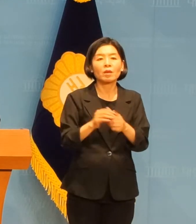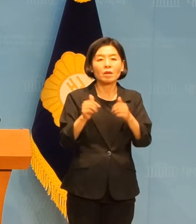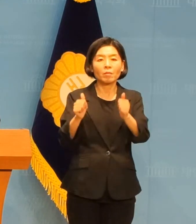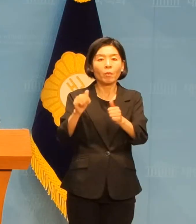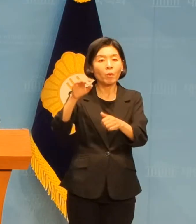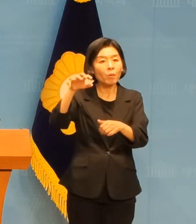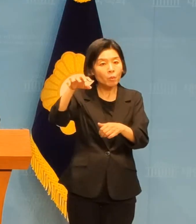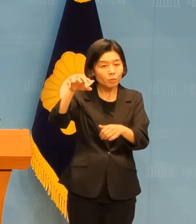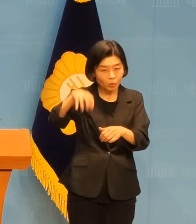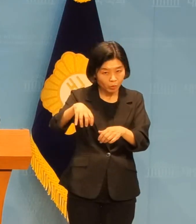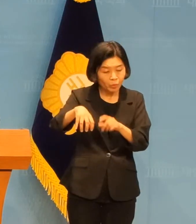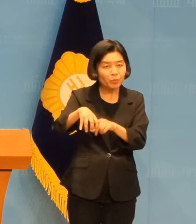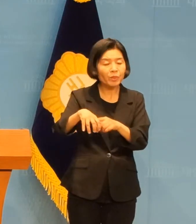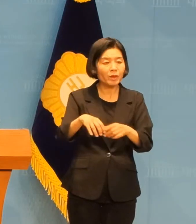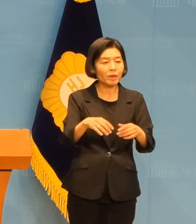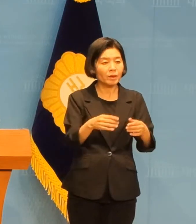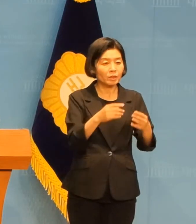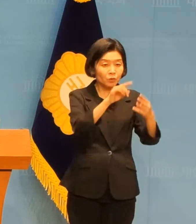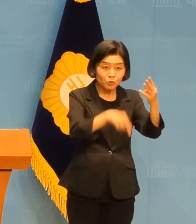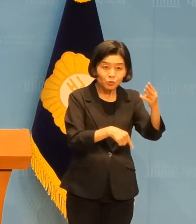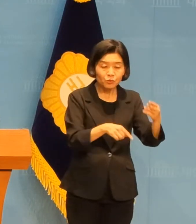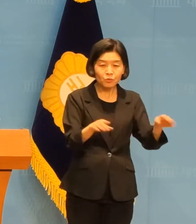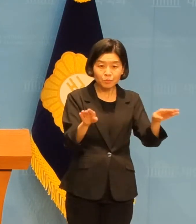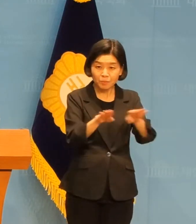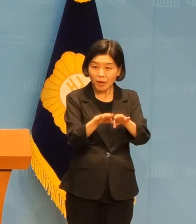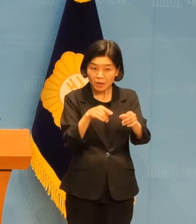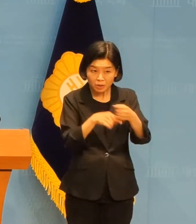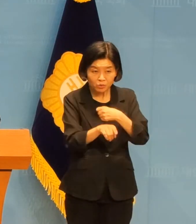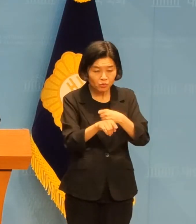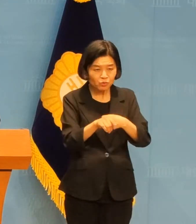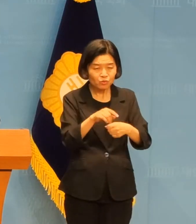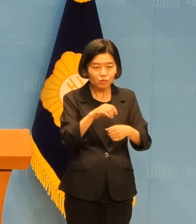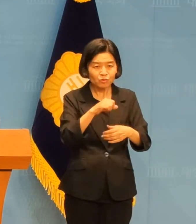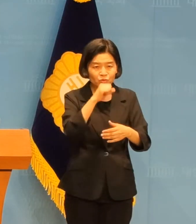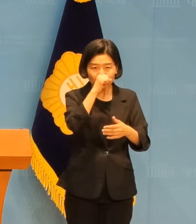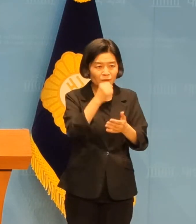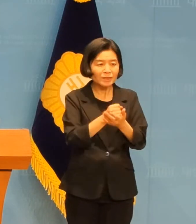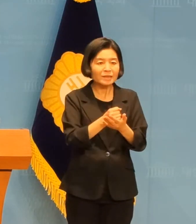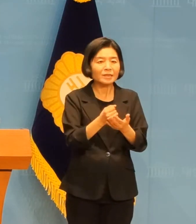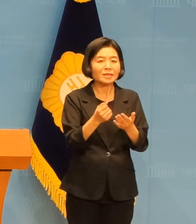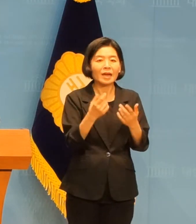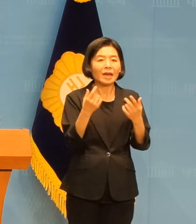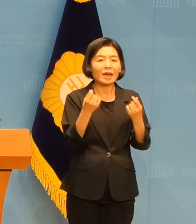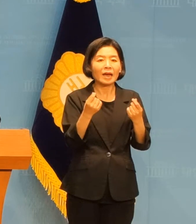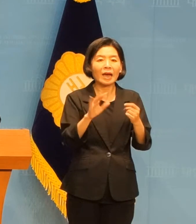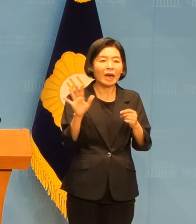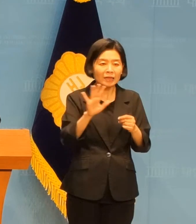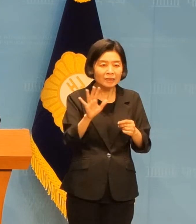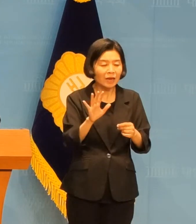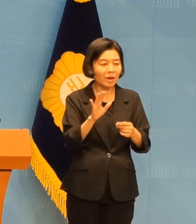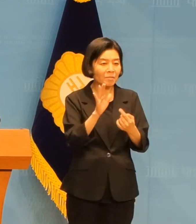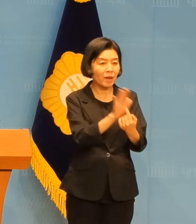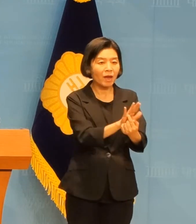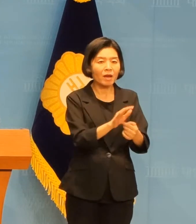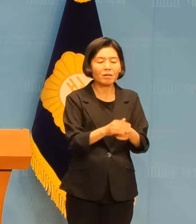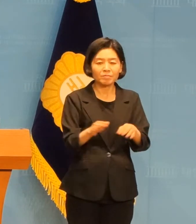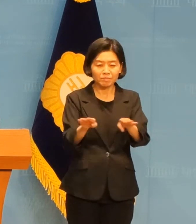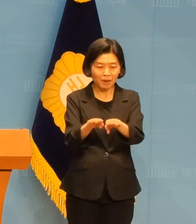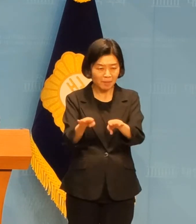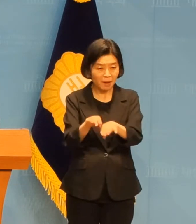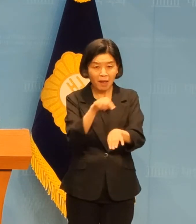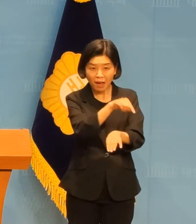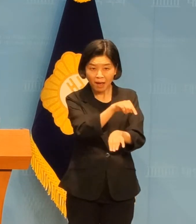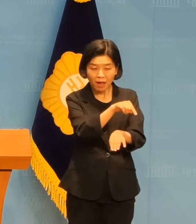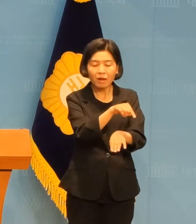오늘 불출석 사유가 정당하지 않다라고 밝혔습니다. 그러면서 궐석 재판의